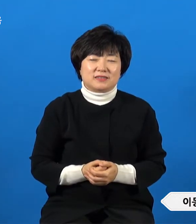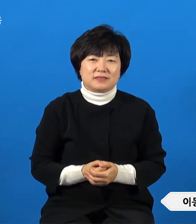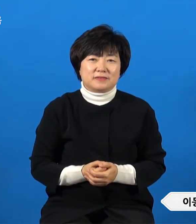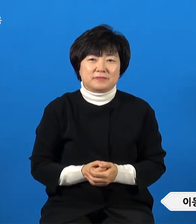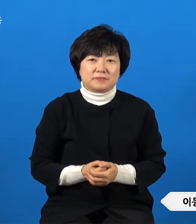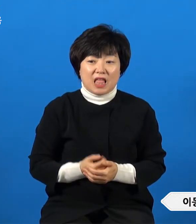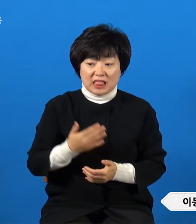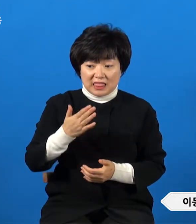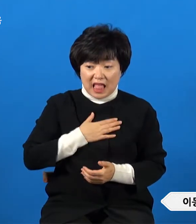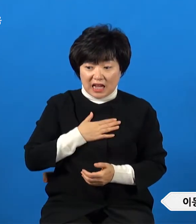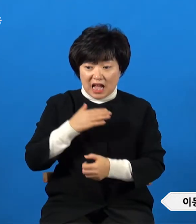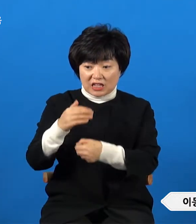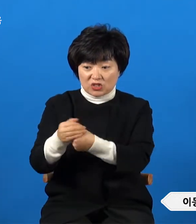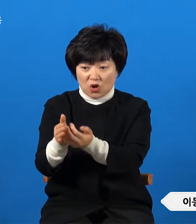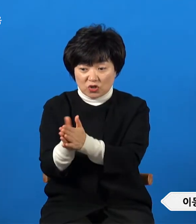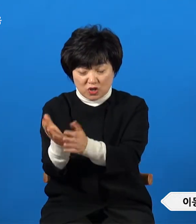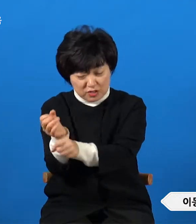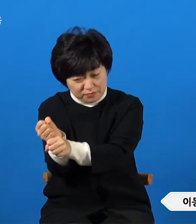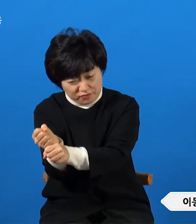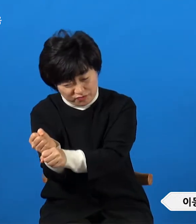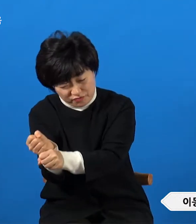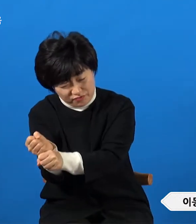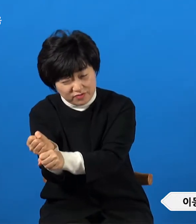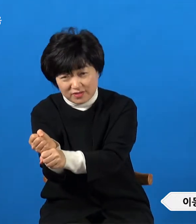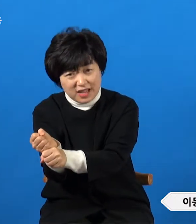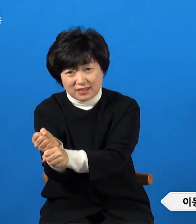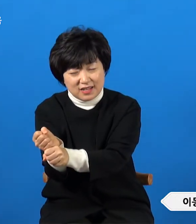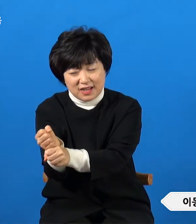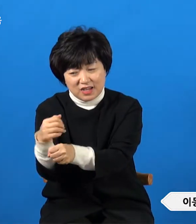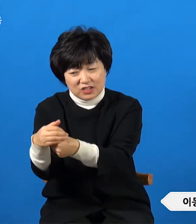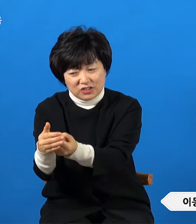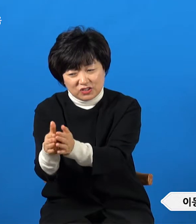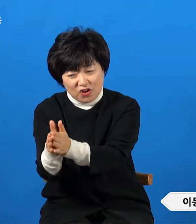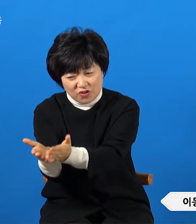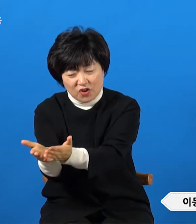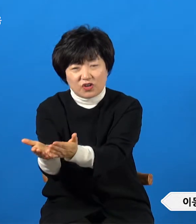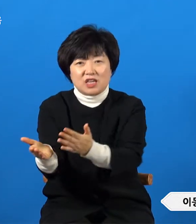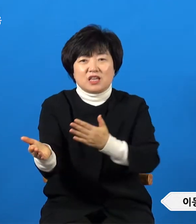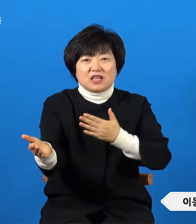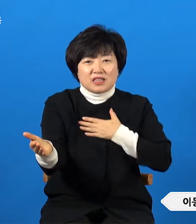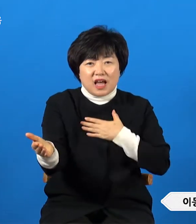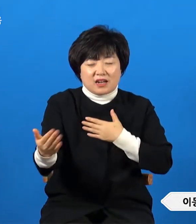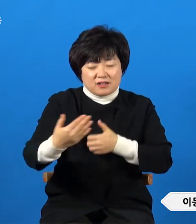자네가 성경 붙들고 있다고 변하겠나? 성경이 자네를 붙들어야지.